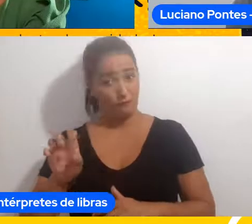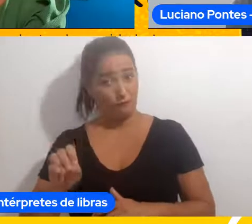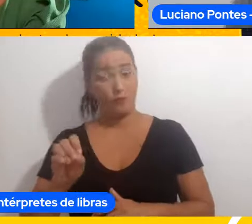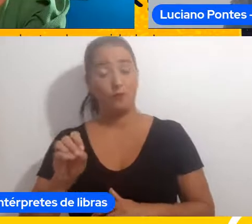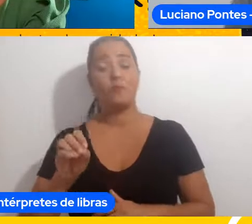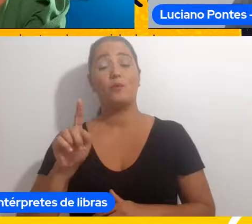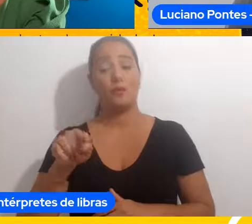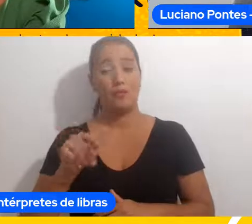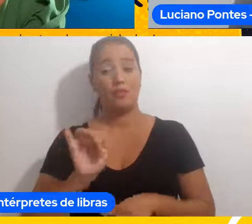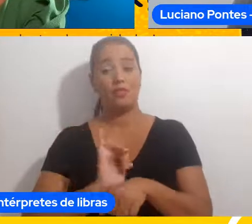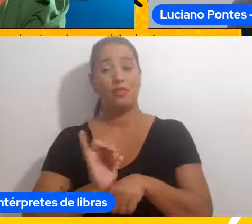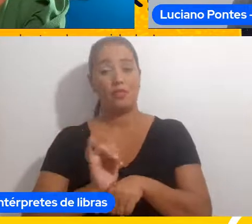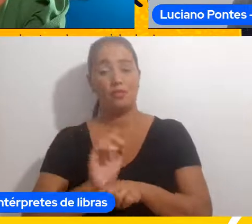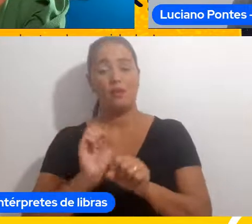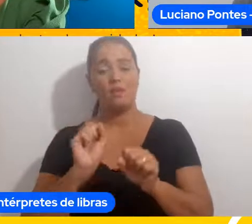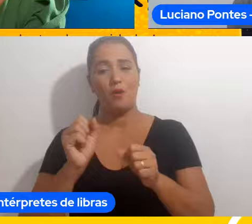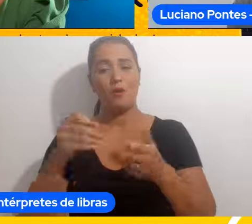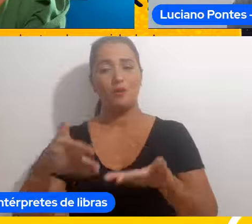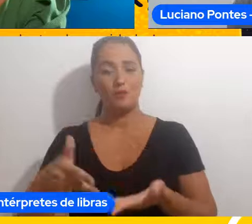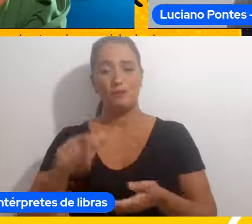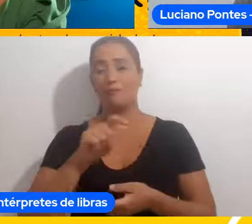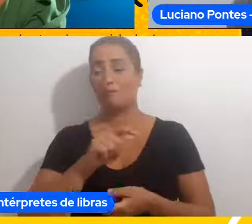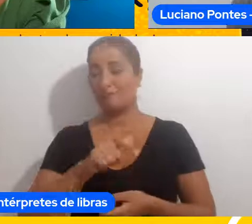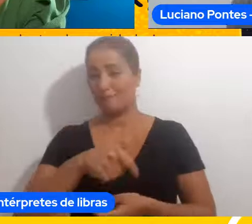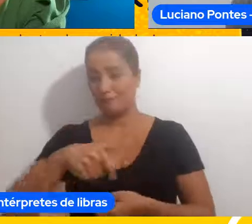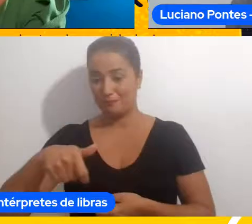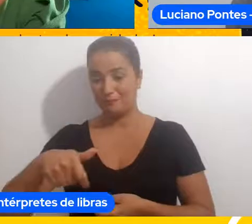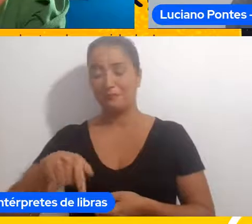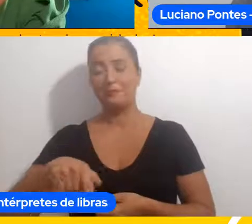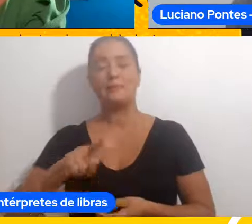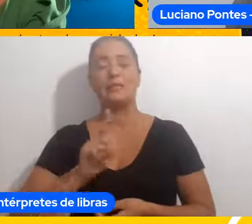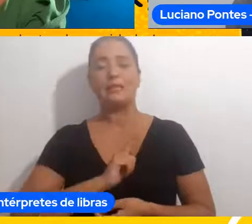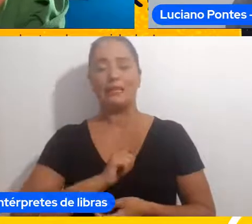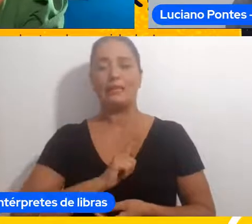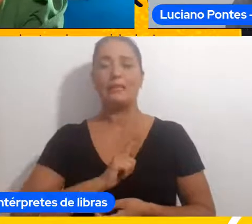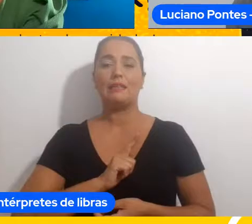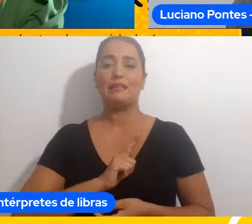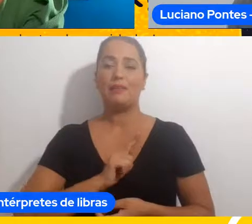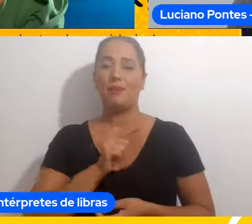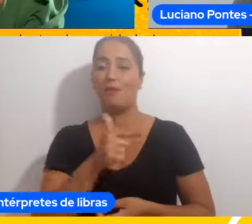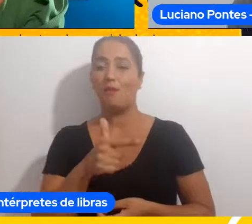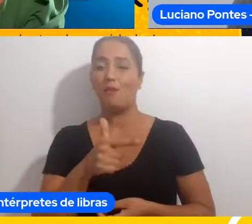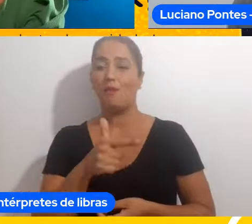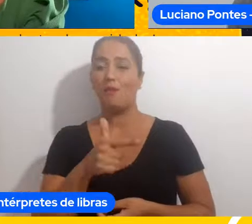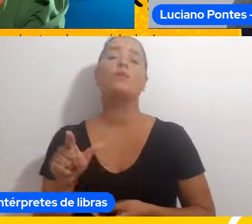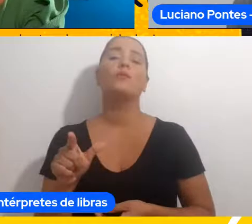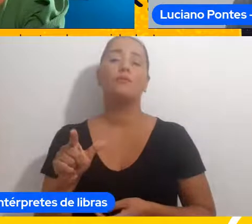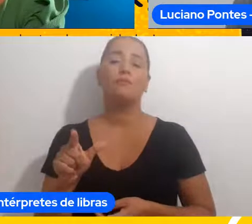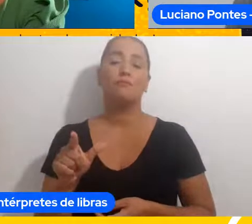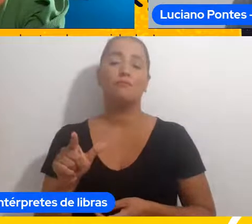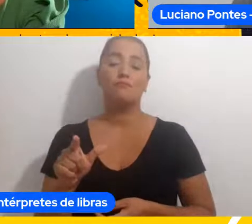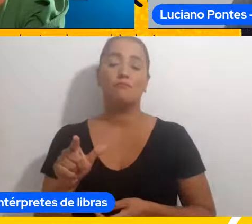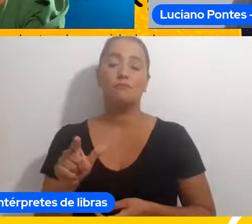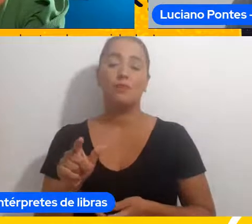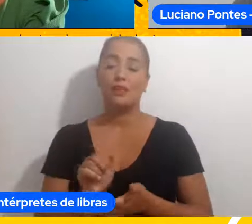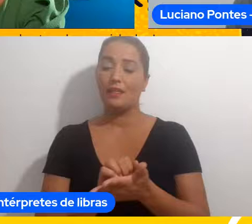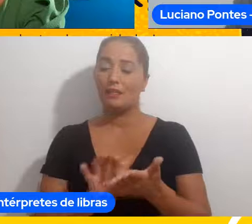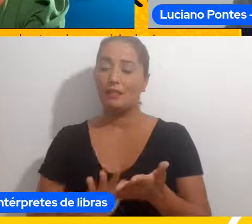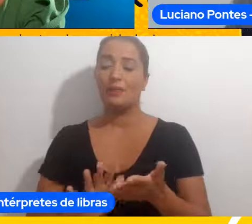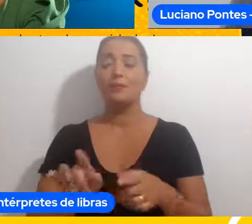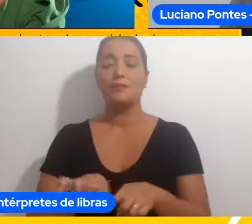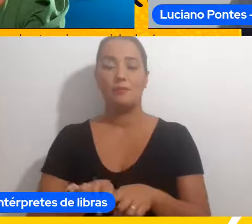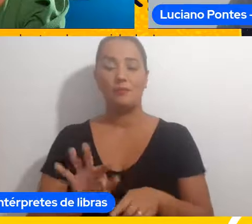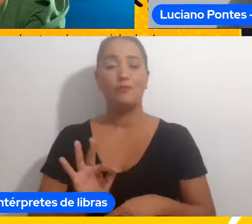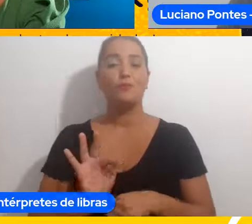canal, onde você pode também acompanhar toda essa programação do festival, mas também terão outras ações que possivelmente acontecerão, e seria